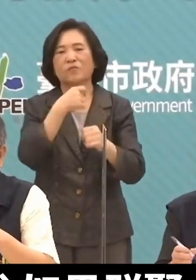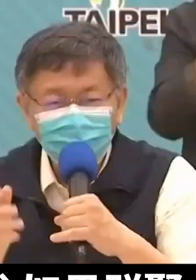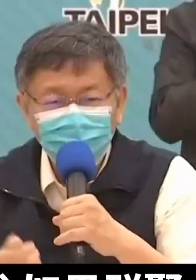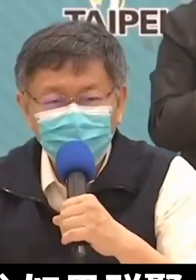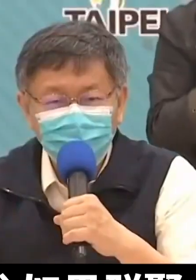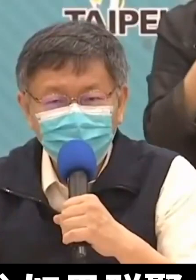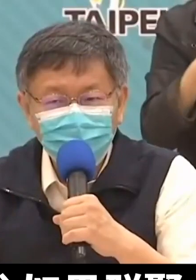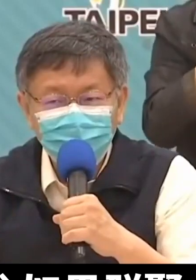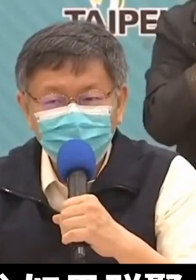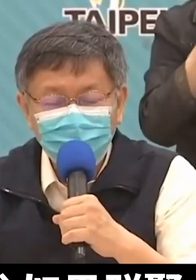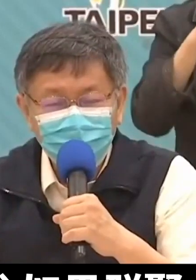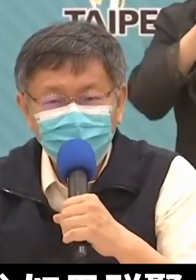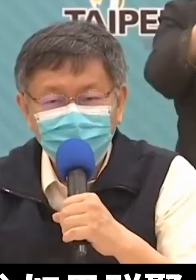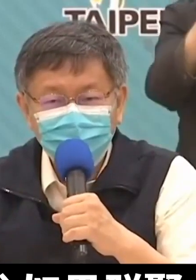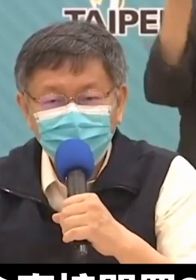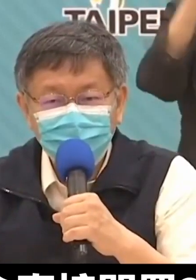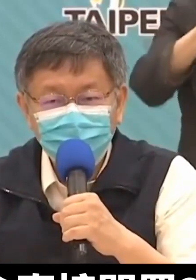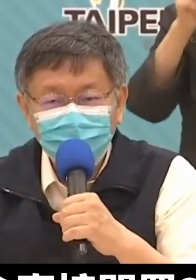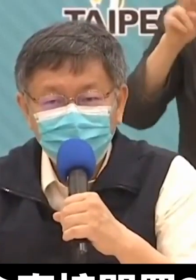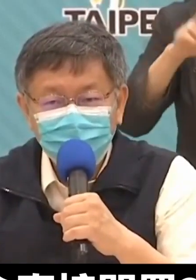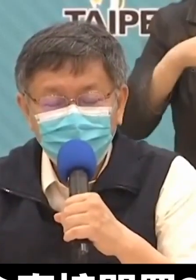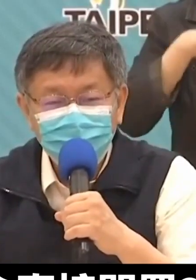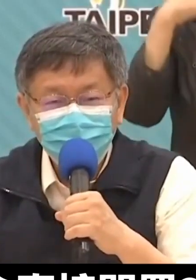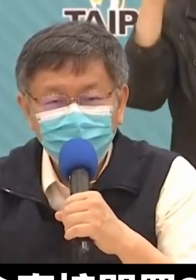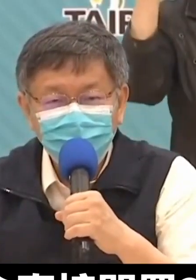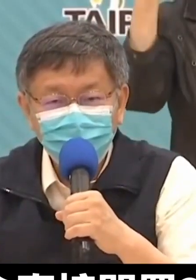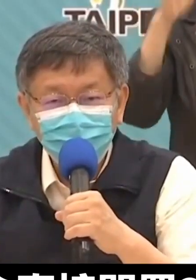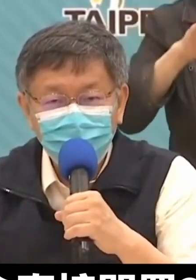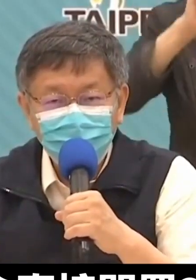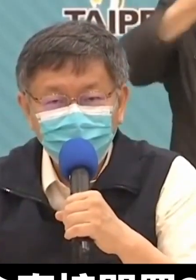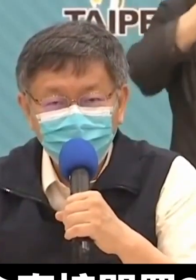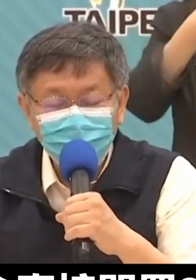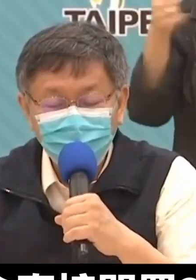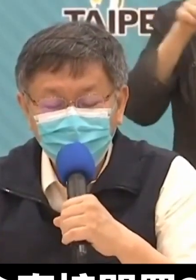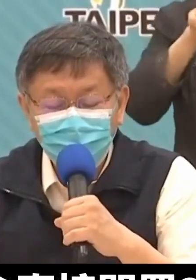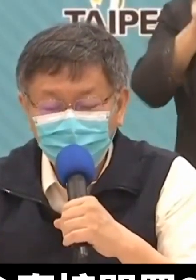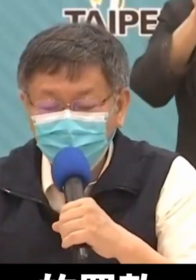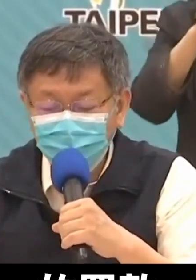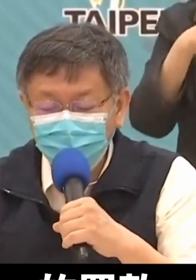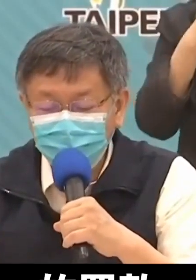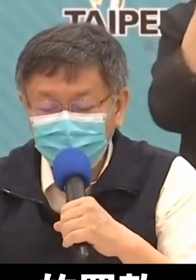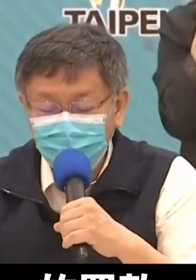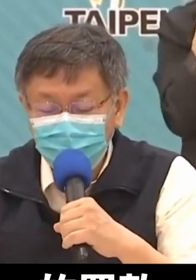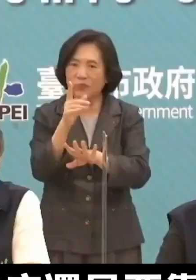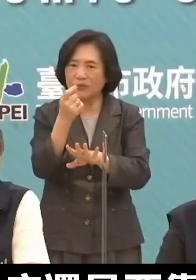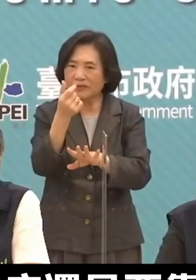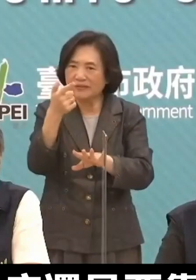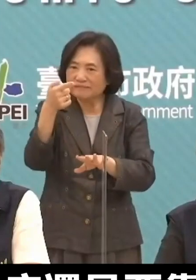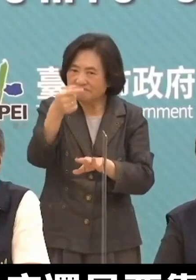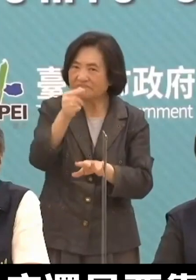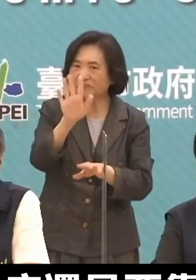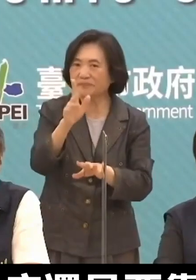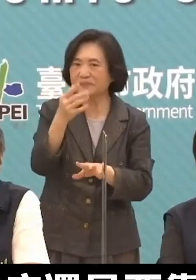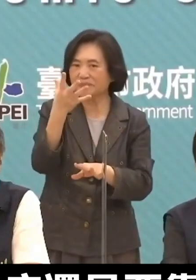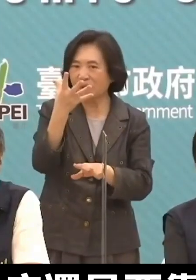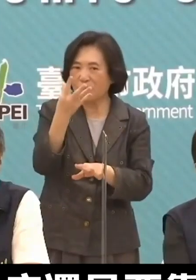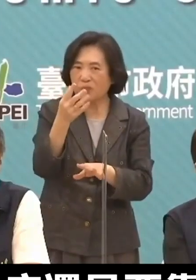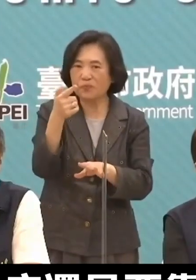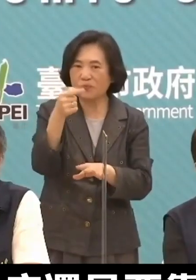文哲说，如果群聚没戴口罩，劝导不听，会直接开罚3000到15000的罚款。要有效防疫，